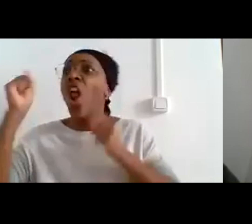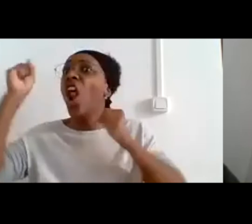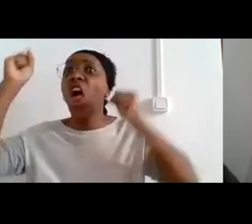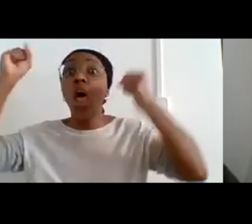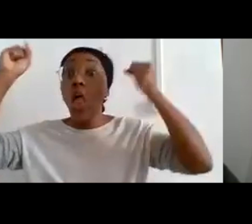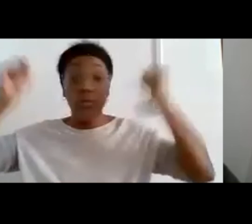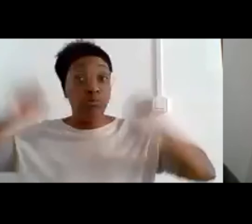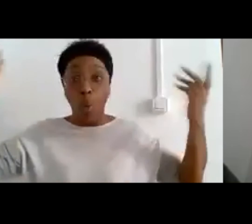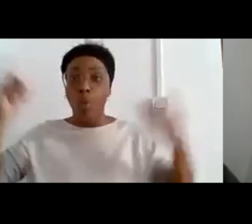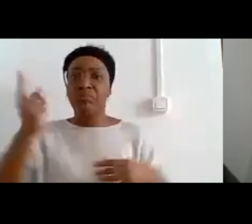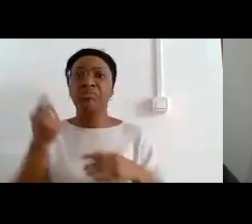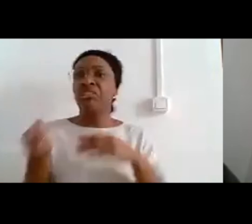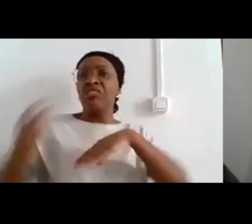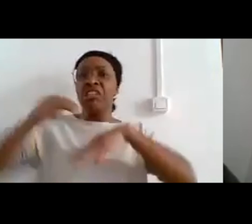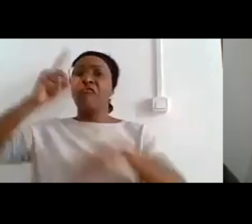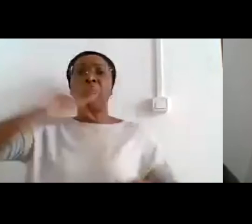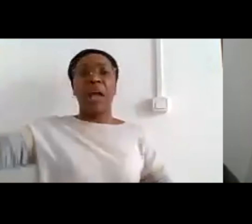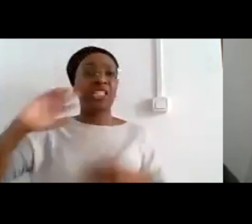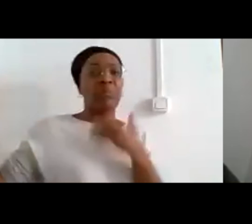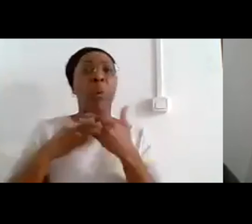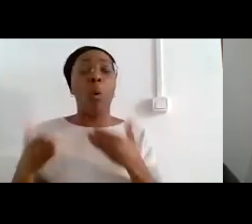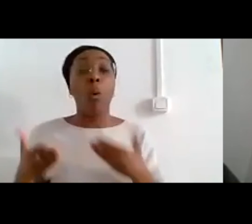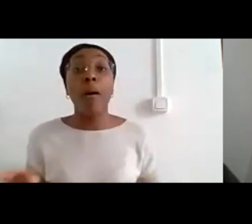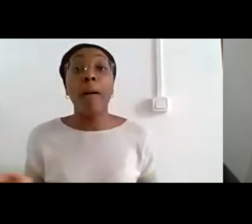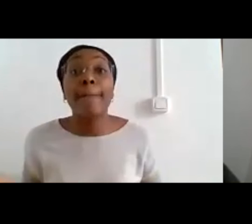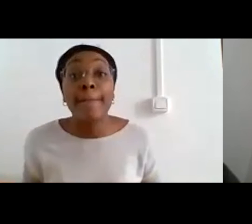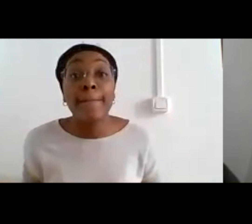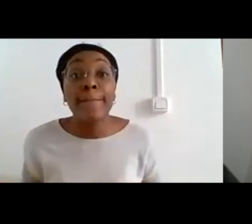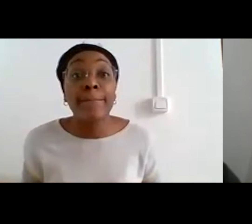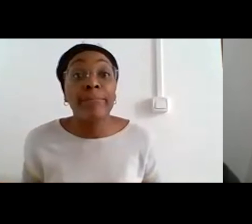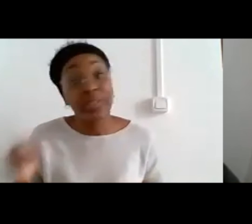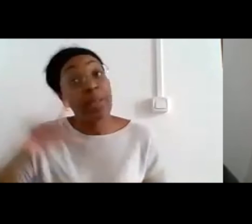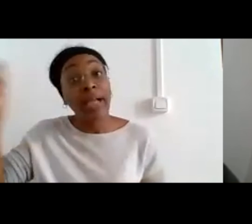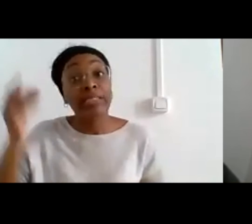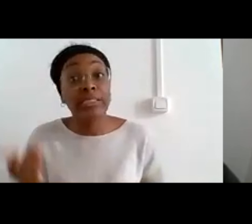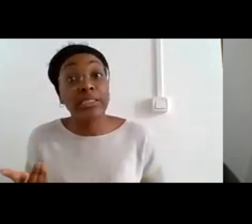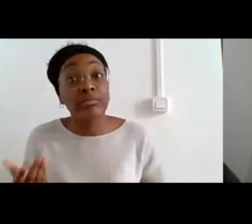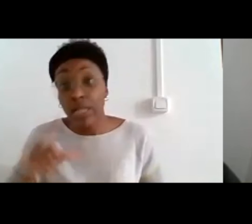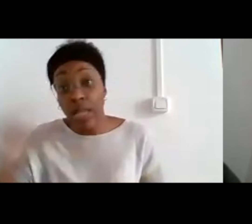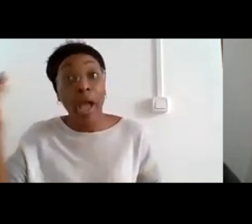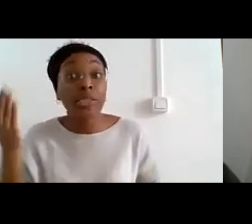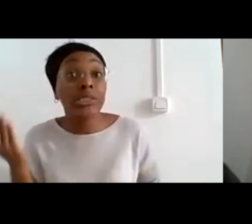au-delà». Confronté à la parole de Dieu, cette personne-là a dit: «Non, moi je m'en vais».